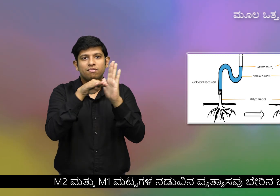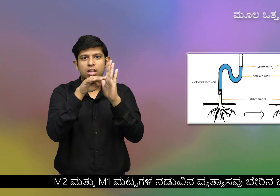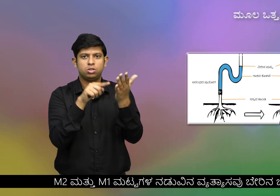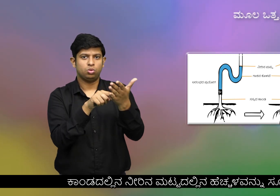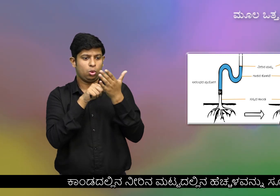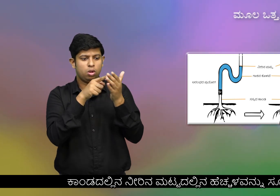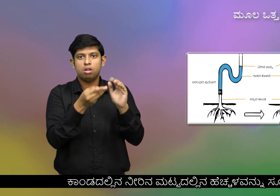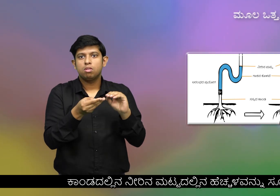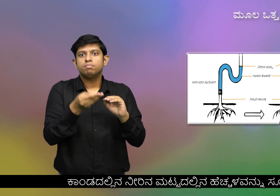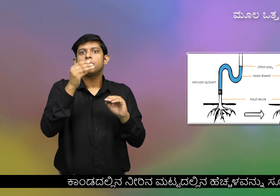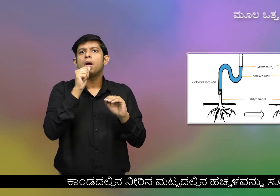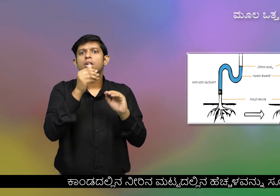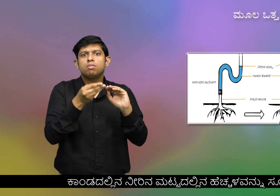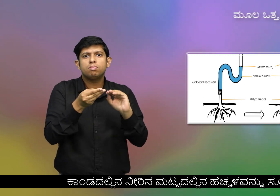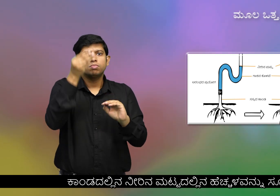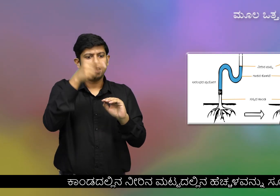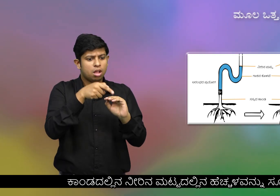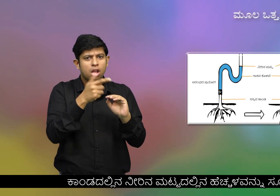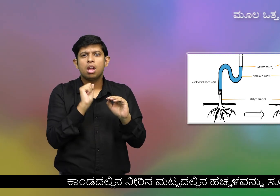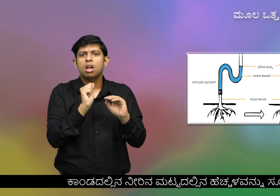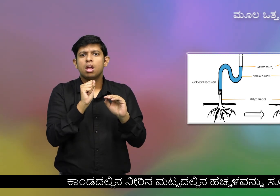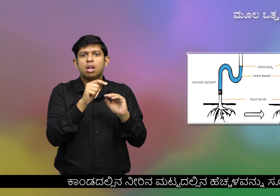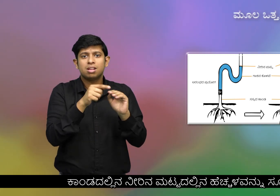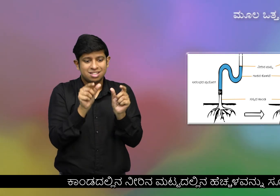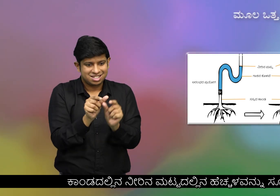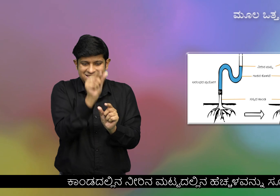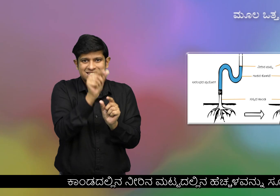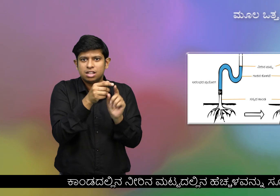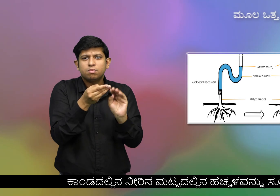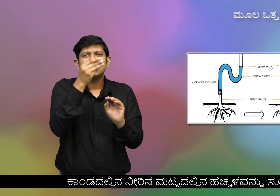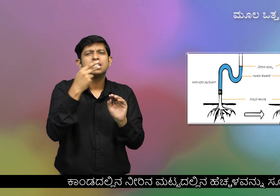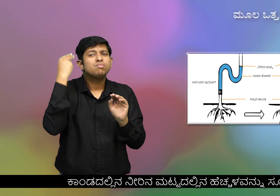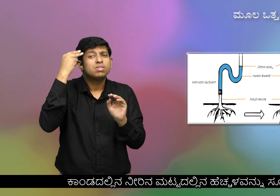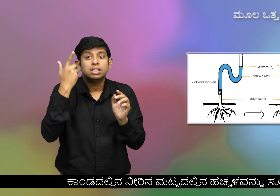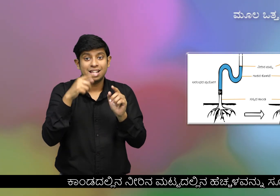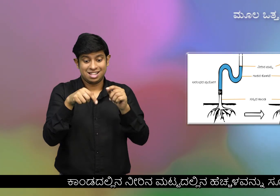ಒತ್ತಡದಿಂದಾಗಿ ಕಾಂಡದಲ್ಲಿನ ನೀರಿನ ಮಟ್ಟದಲ್ಲಿನ ಹೆಚ್ಚಳವನ್ನು ಸೂಚಿಸುತ್ತದೆ.